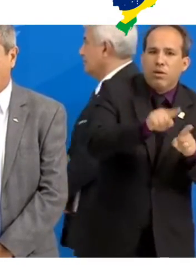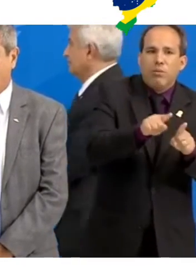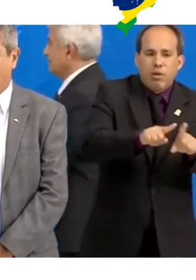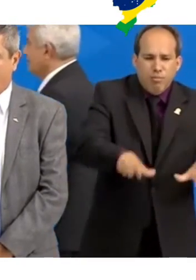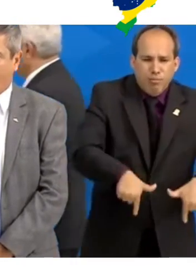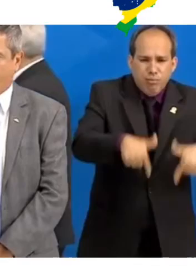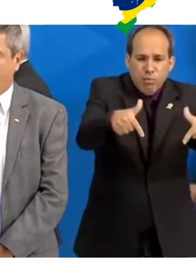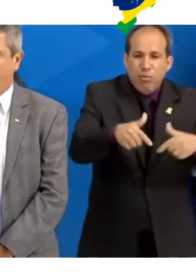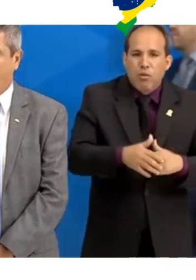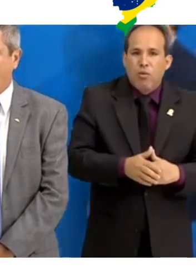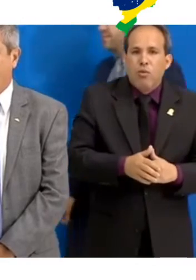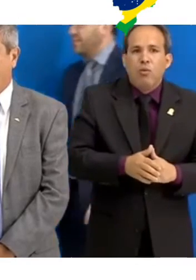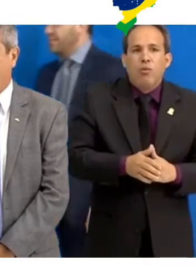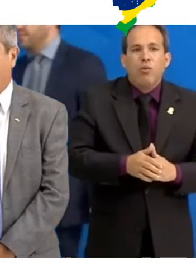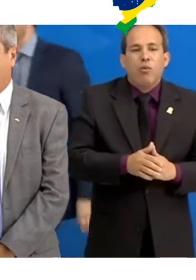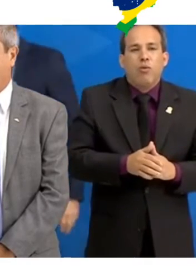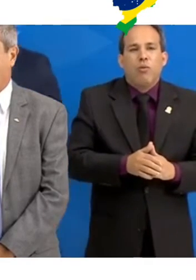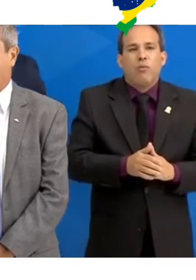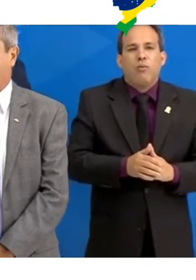operacional,